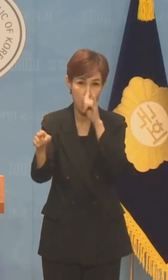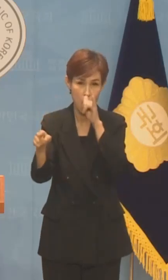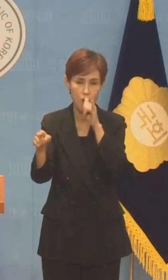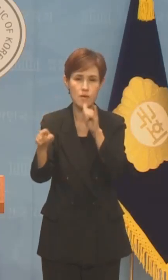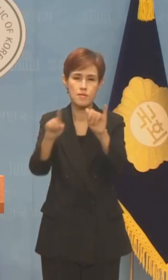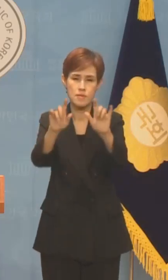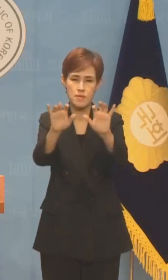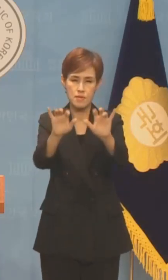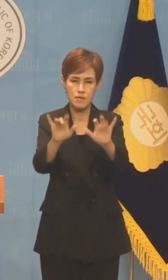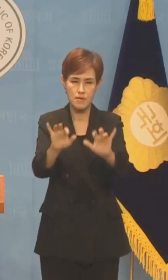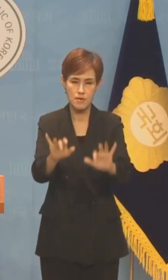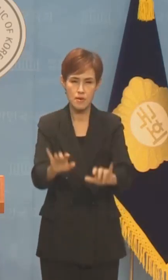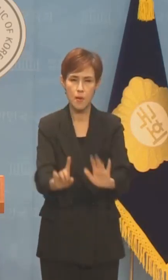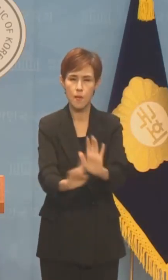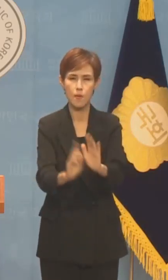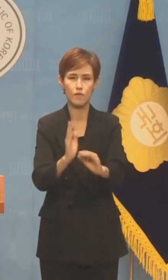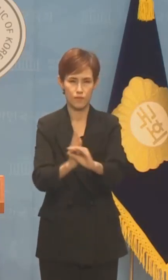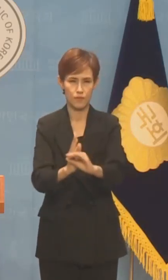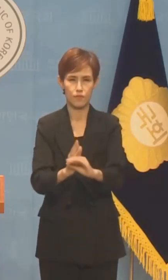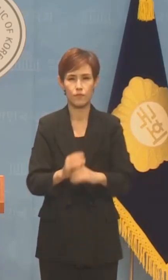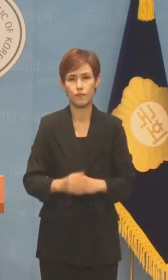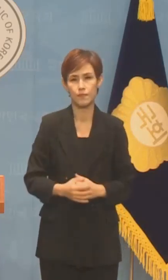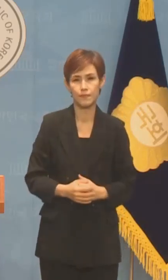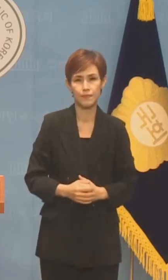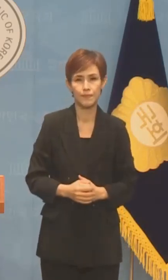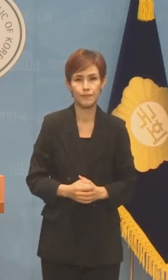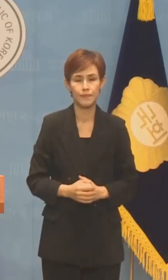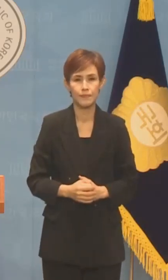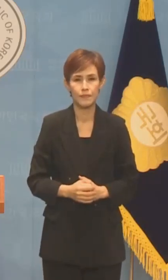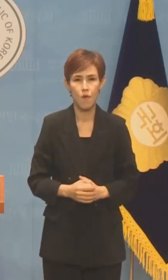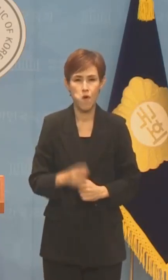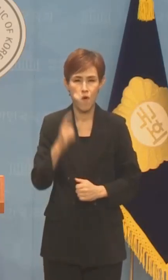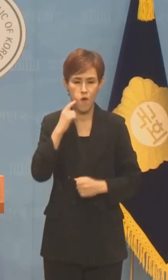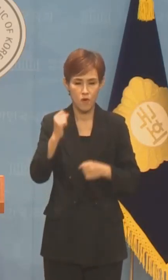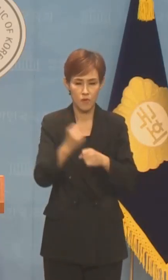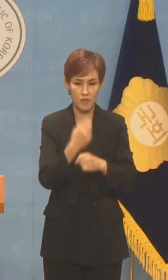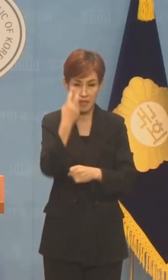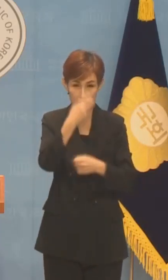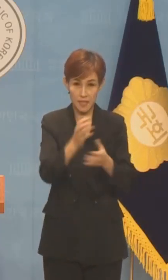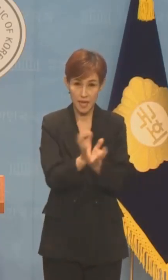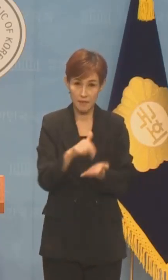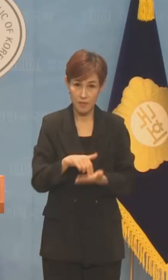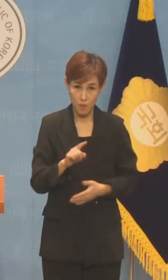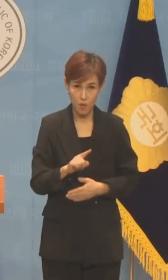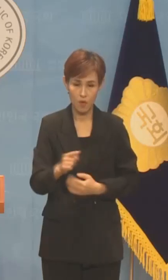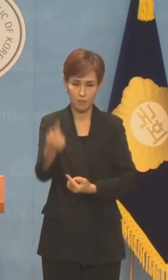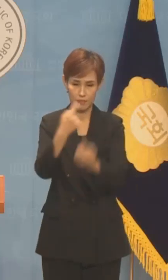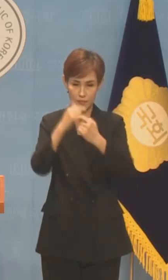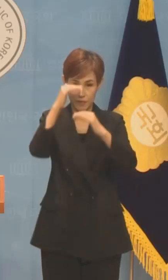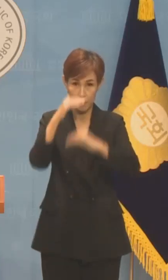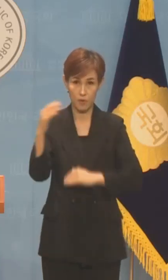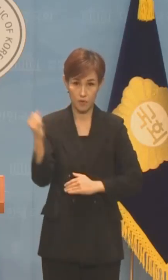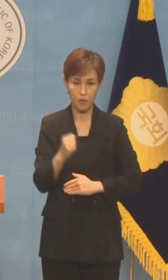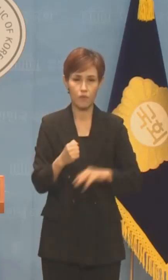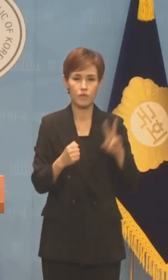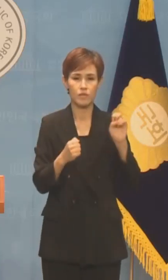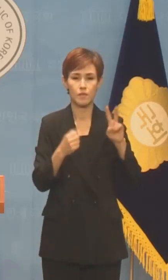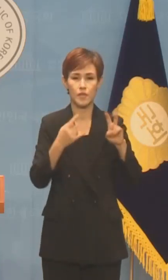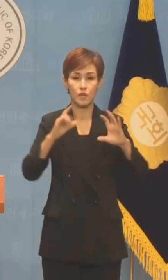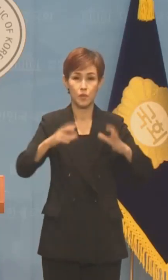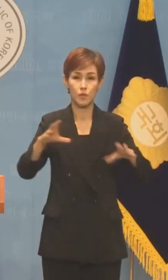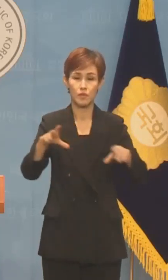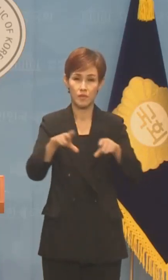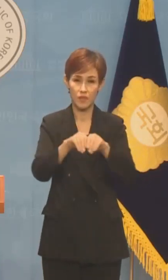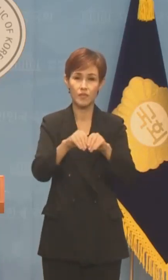글을 유포하고 있다는 것을 보여주고 있습니다. 허위 조작 감시단은 제보된 내용을 토대로 해서 22대 총선에서